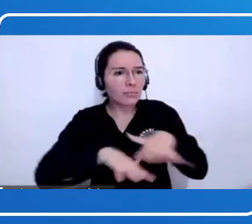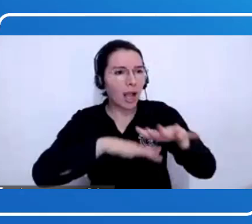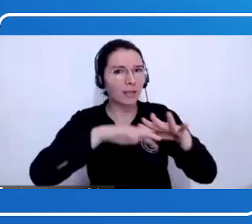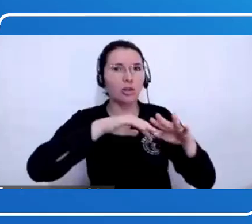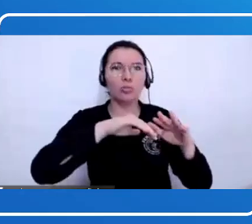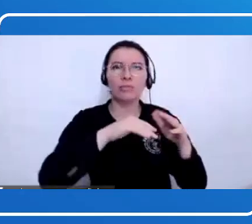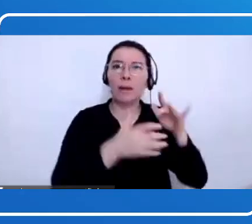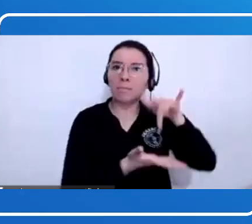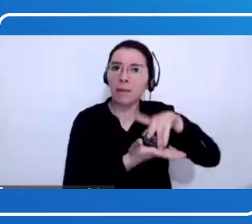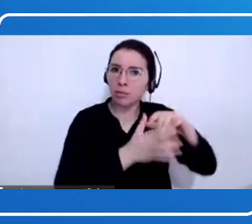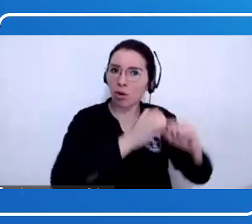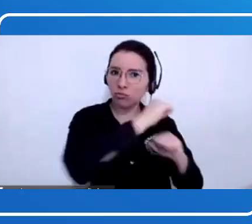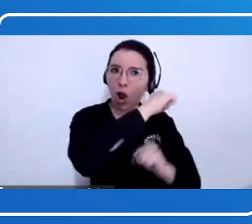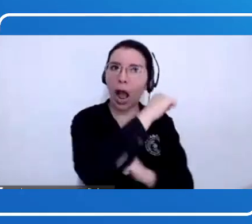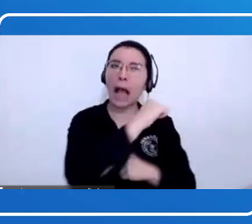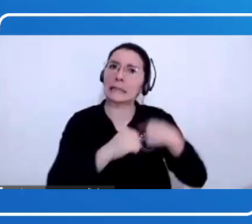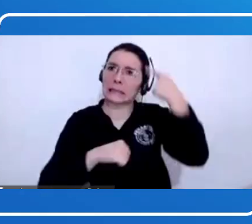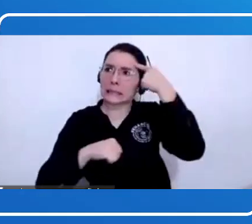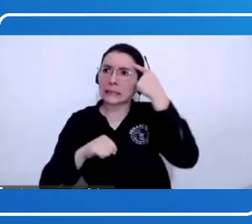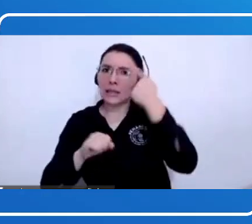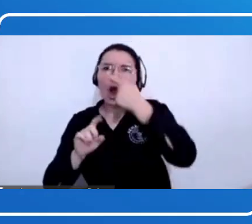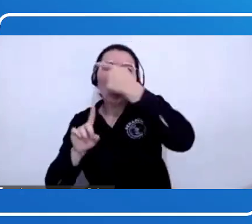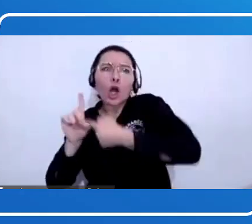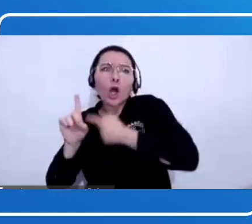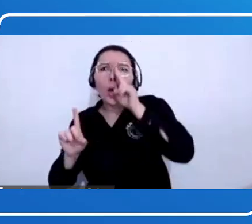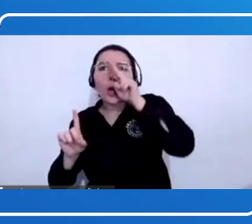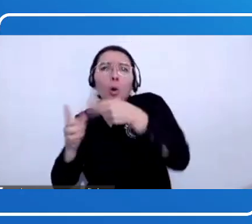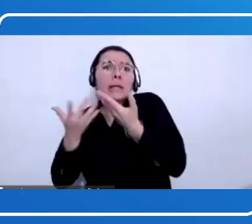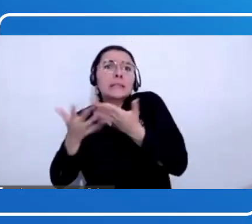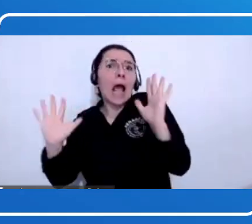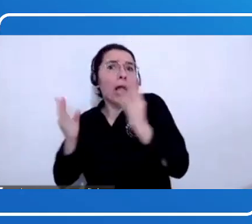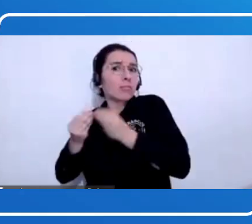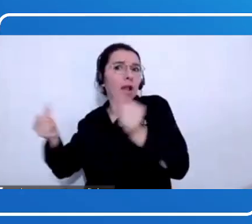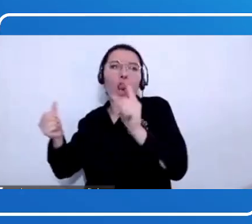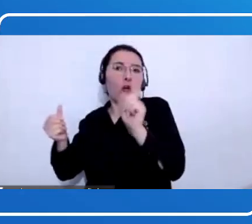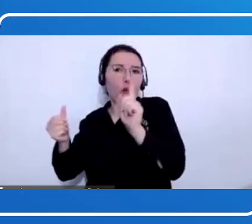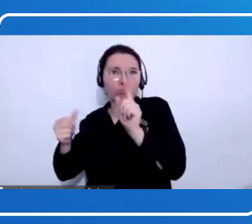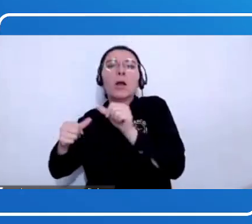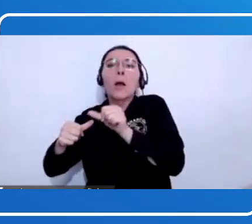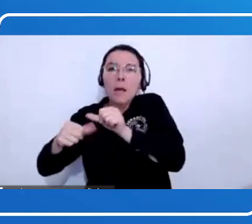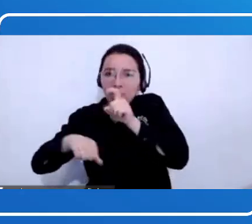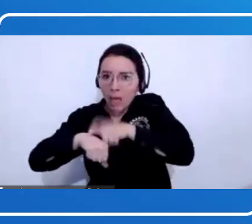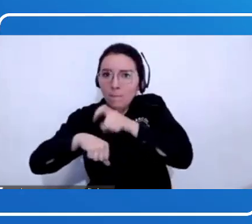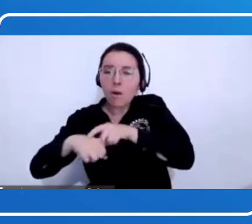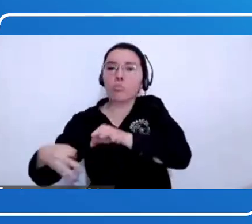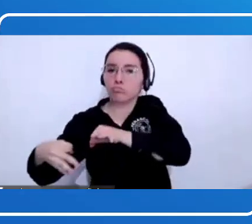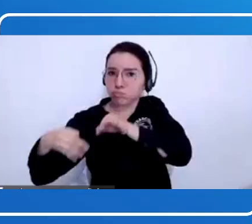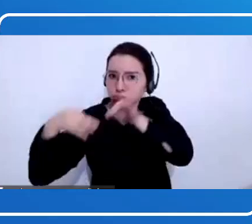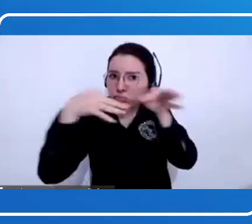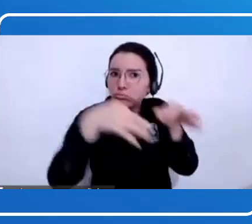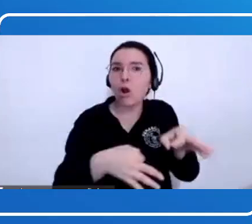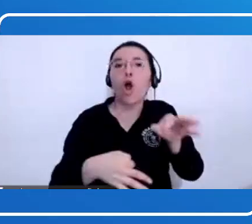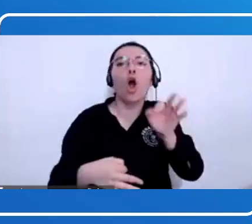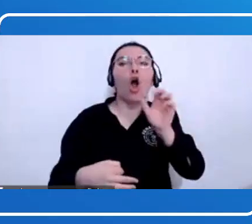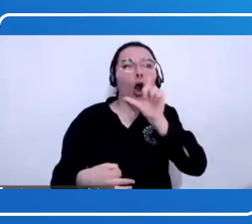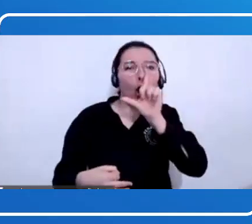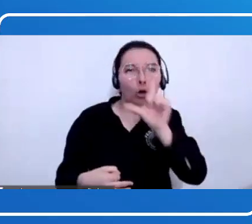plazos, es decir, que no solo va a ser en el mes de junio, sino que en el mes de julio vamos a tener tanto votantes como